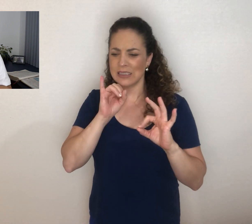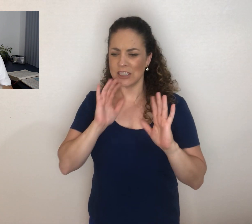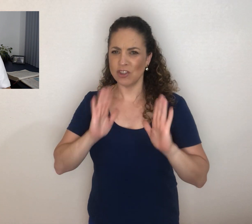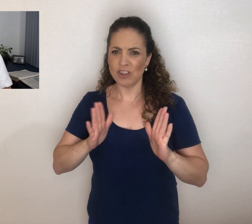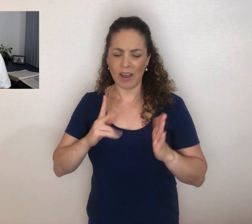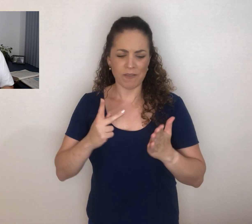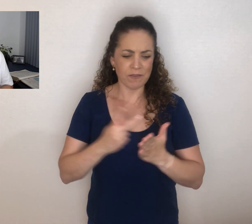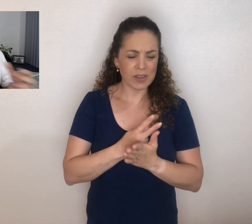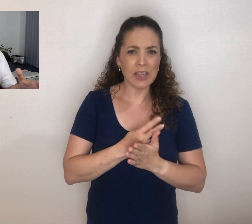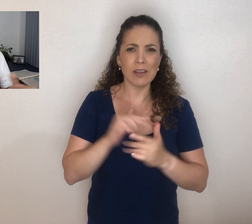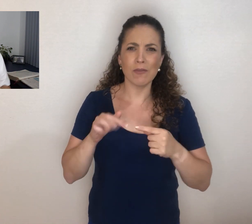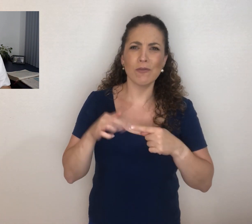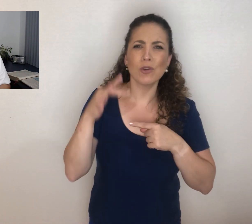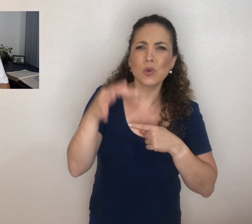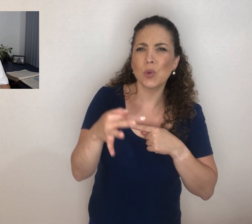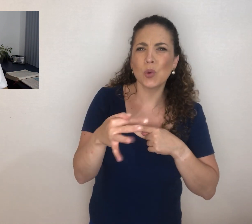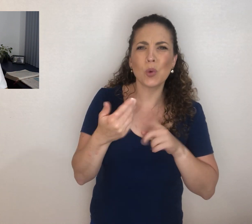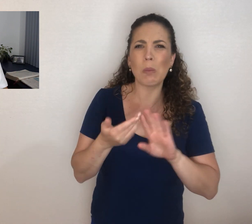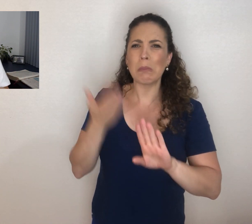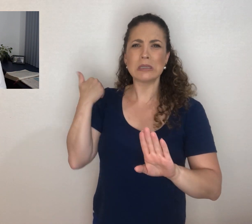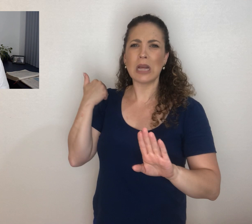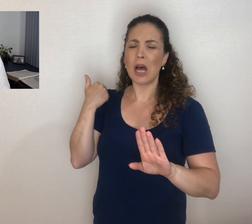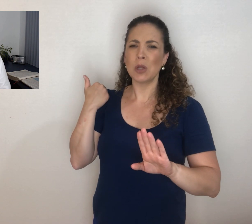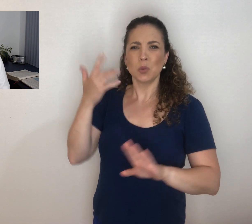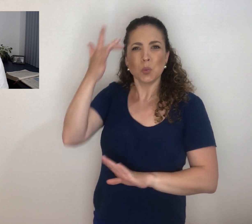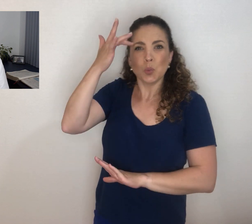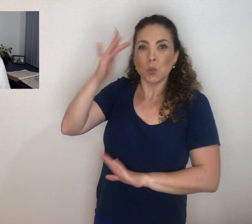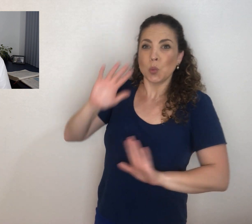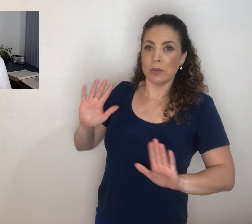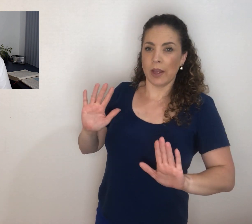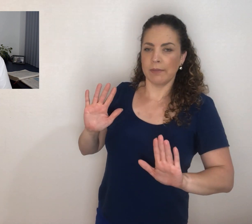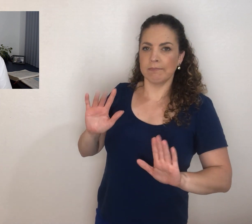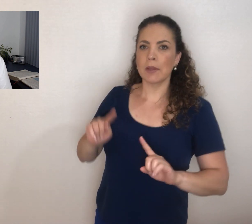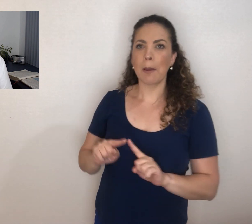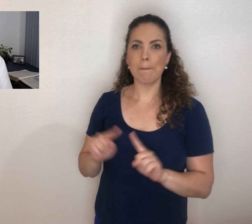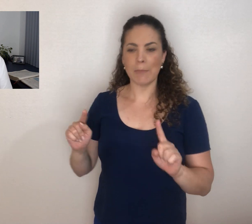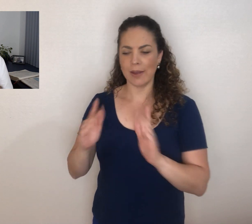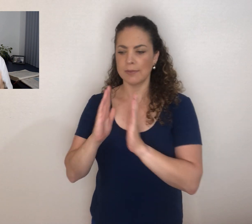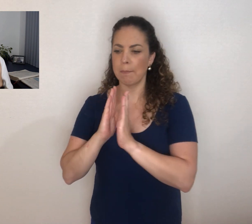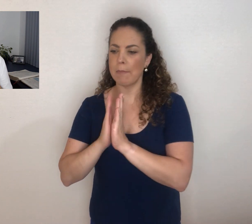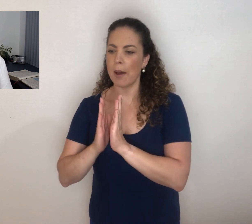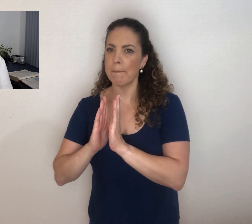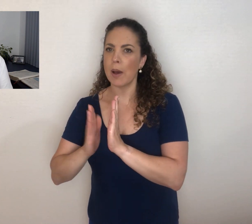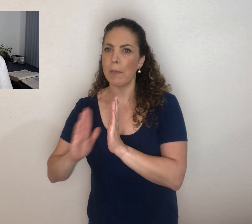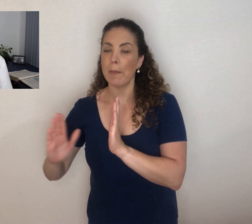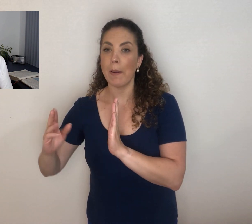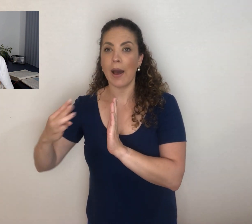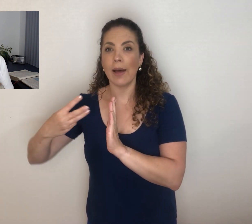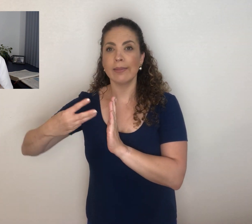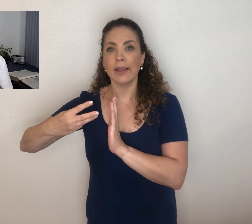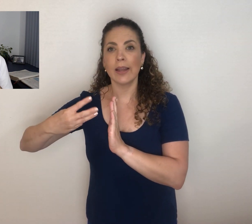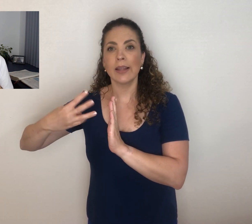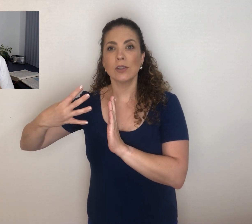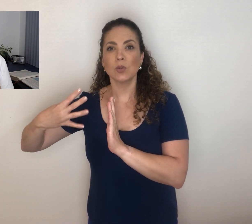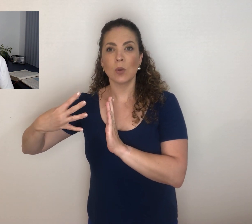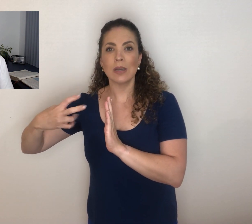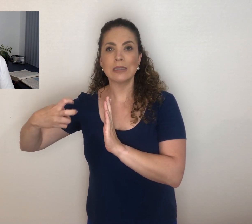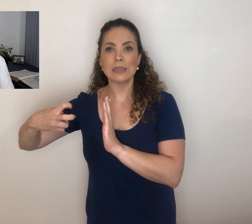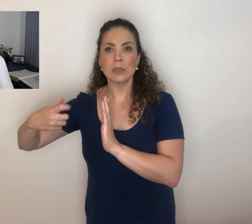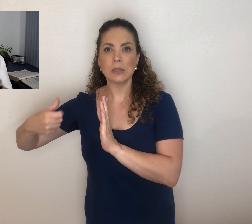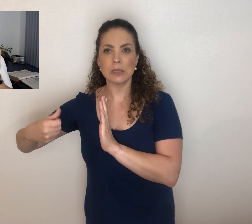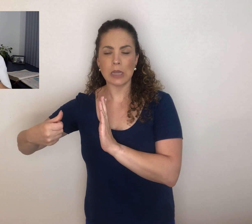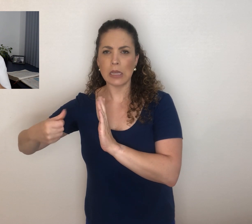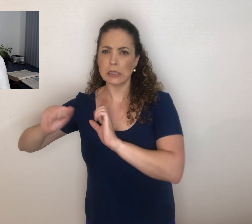colocar no tempo, assim, quando começa, quando termina, já estamos, não estamos. Mas os quatro